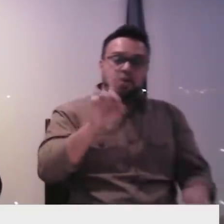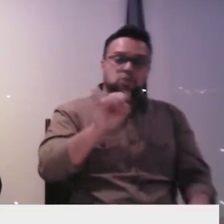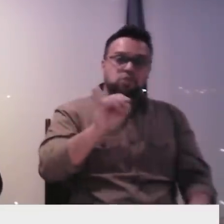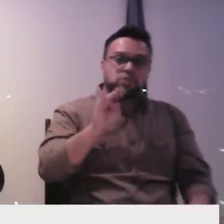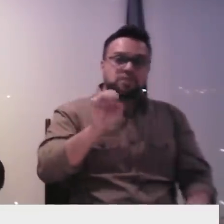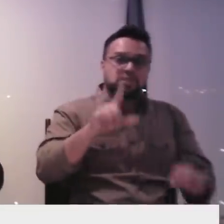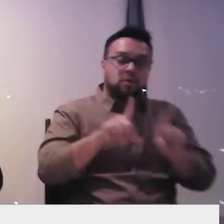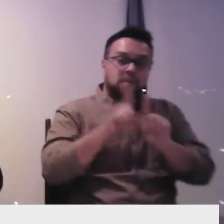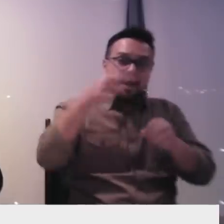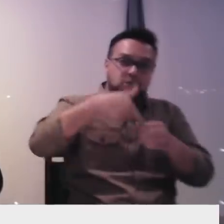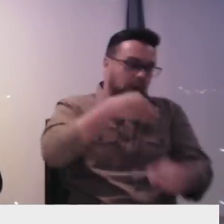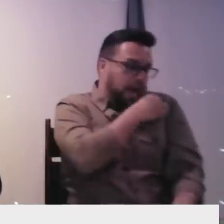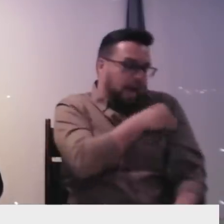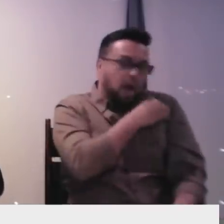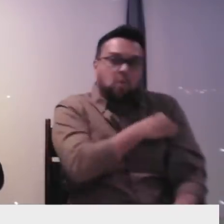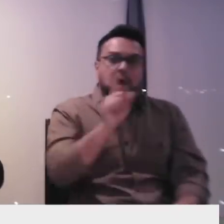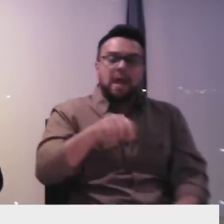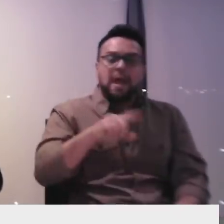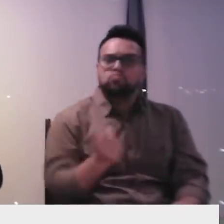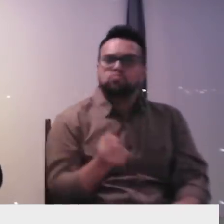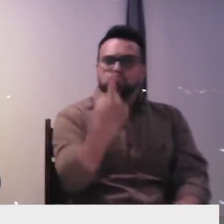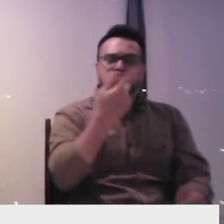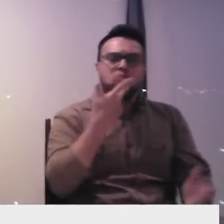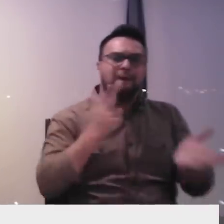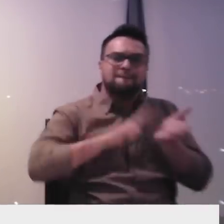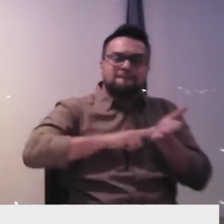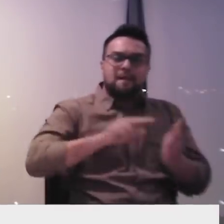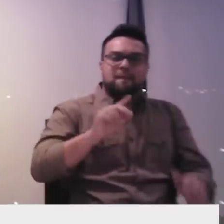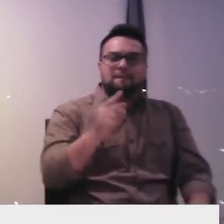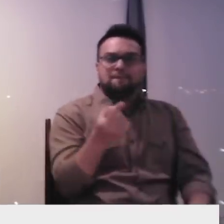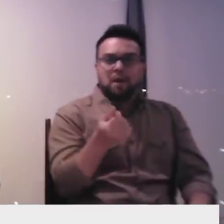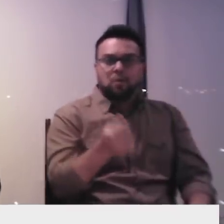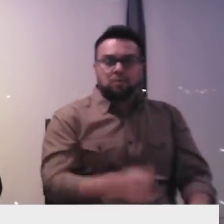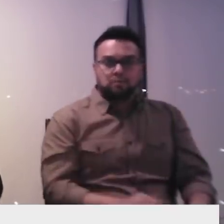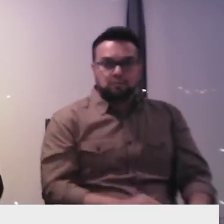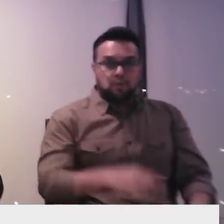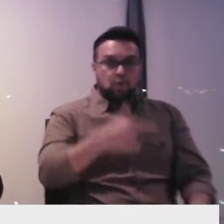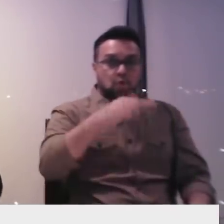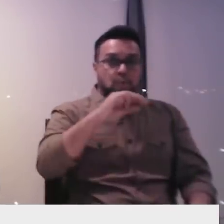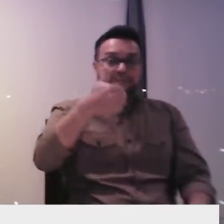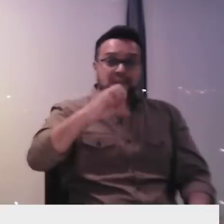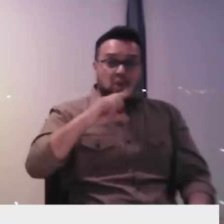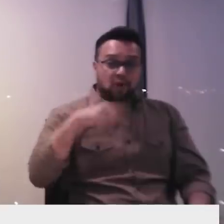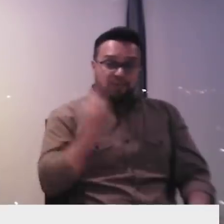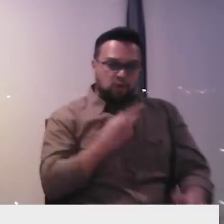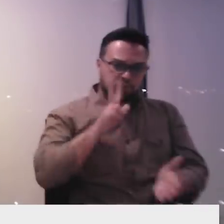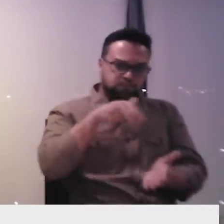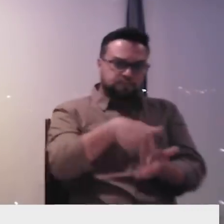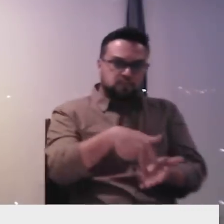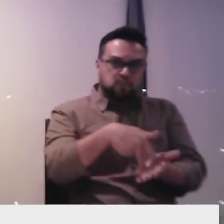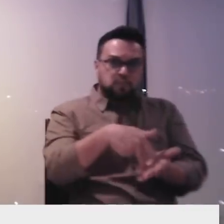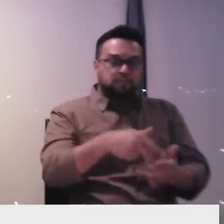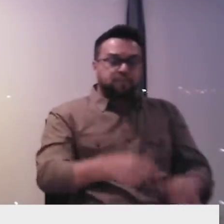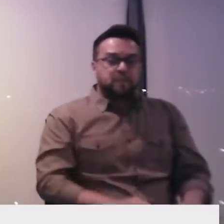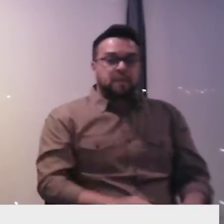fixo, que não foi reajustado desde janeiro de 2019, quando nós assumimos. Agora, o ICMS, o valor